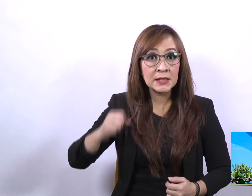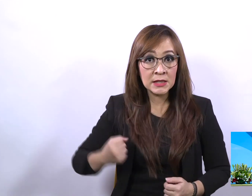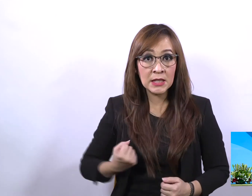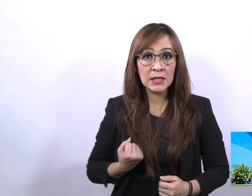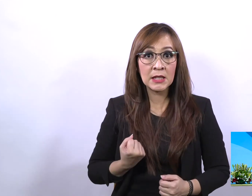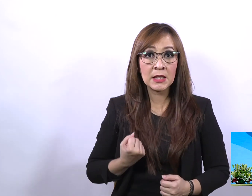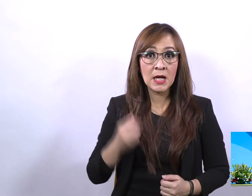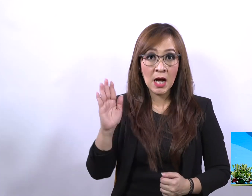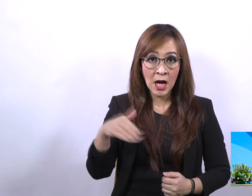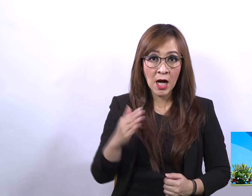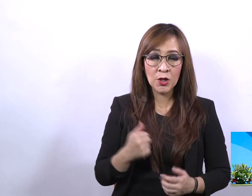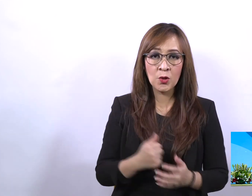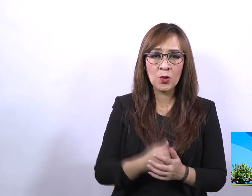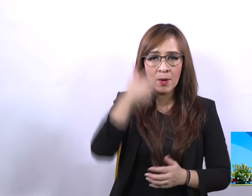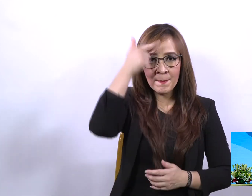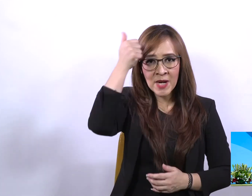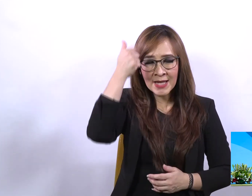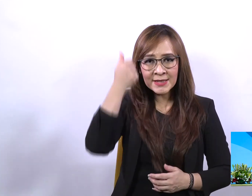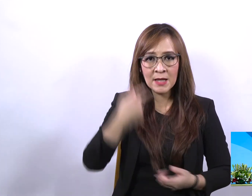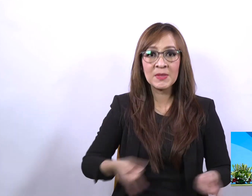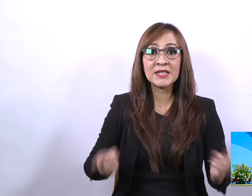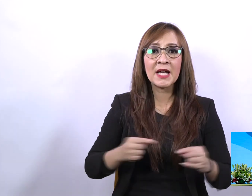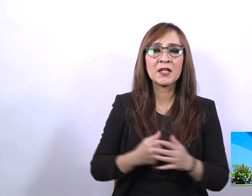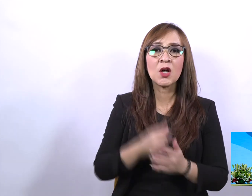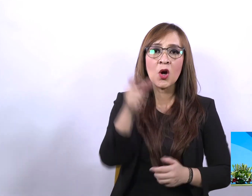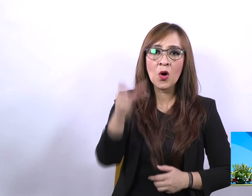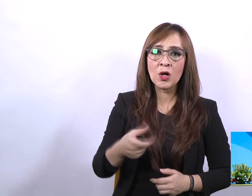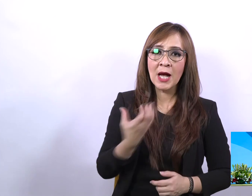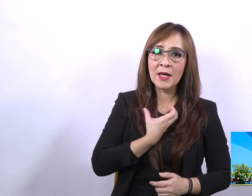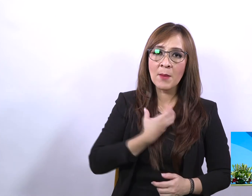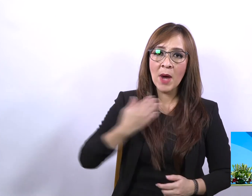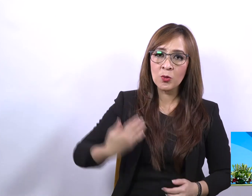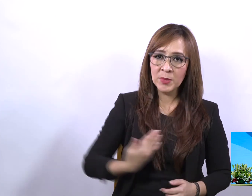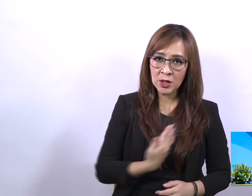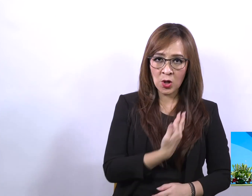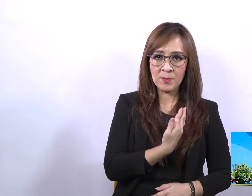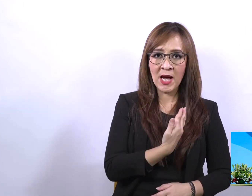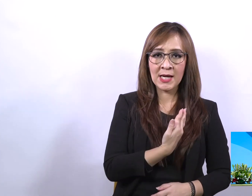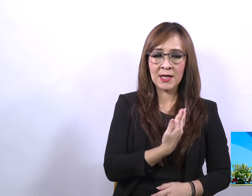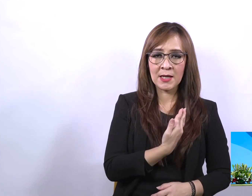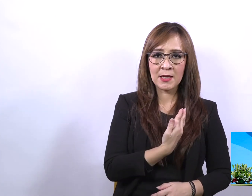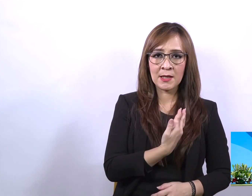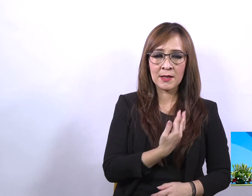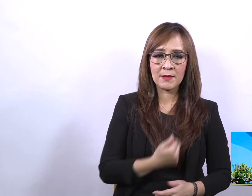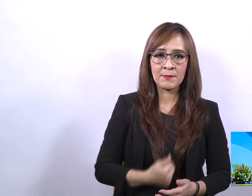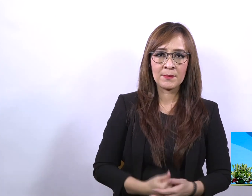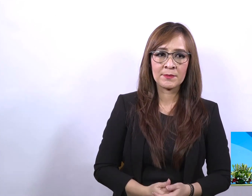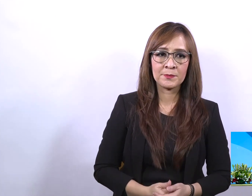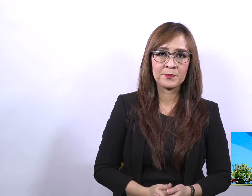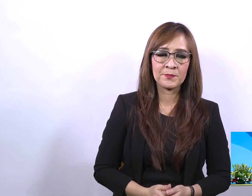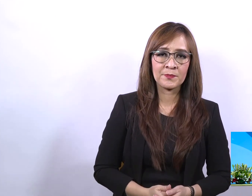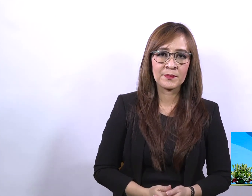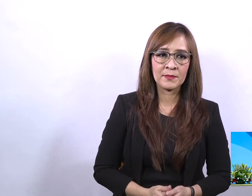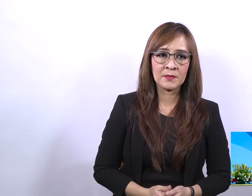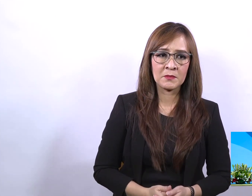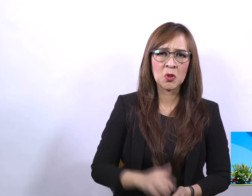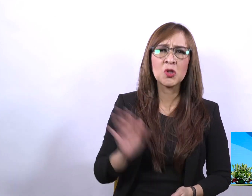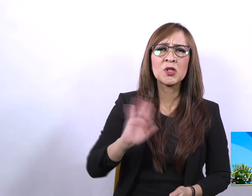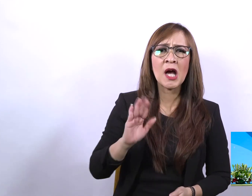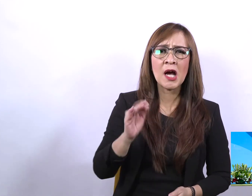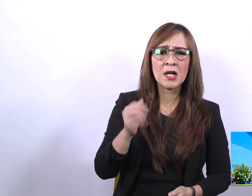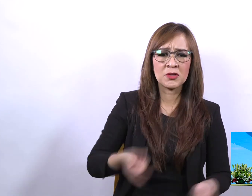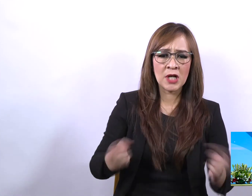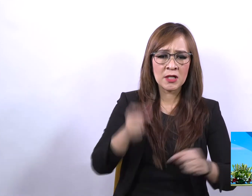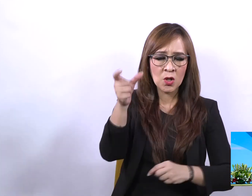menangis kalau berkorban gak usah sambil menyesali keadaan kau berkorban enggak usah sampai sakit hati ya penetas air sebetulnya sakit banget tapi ya udahlah